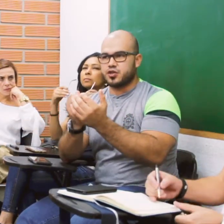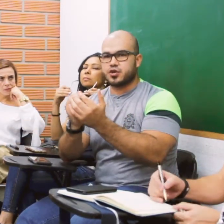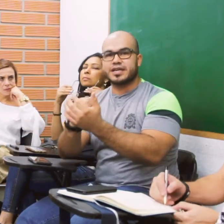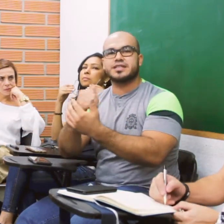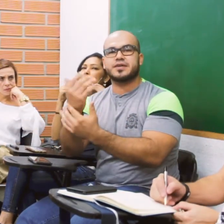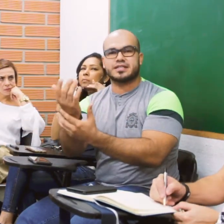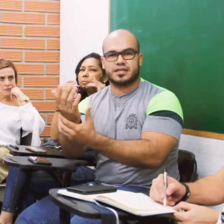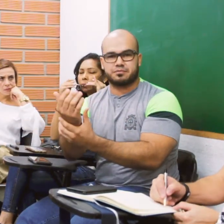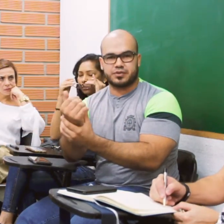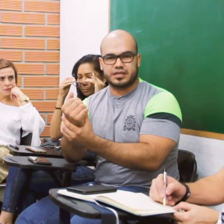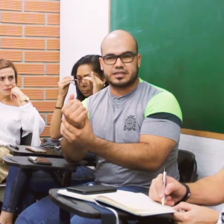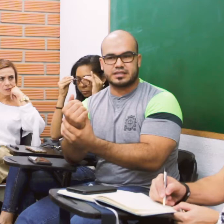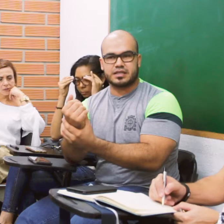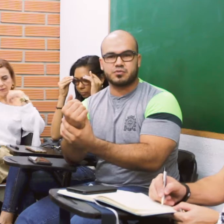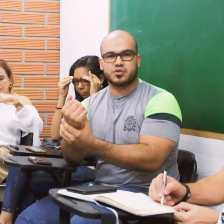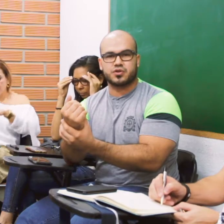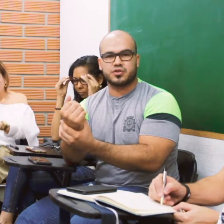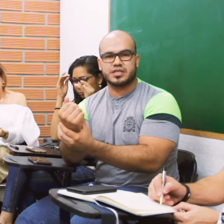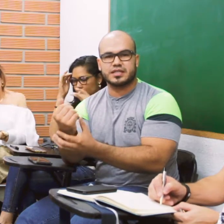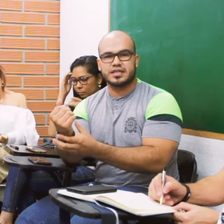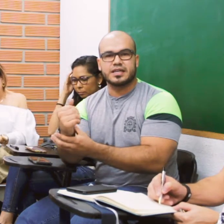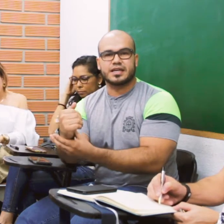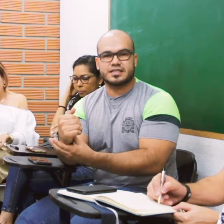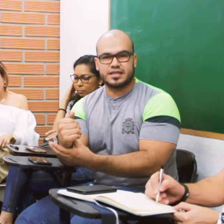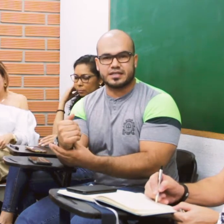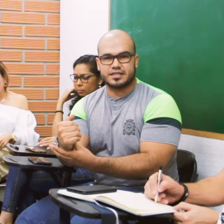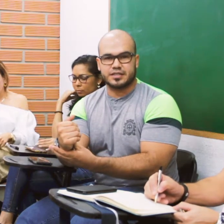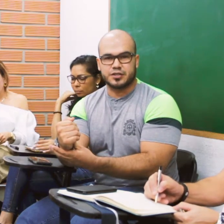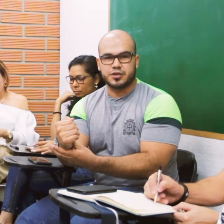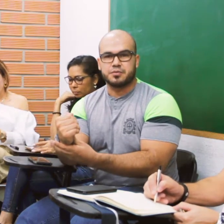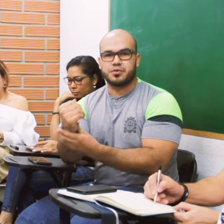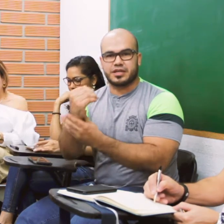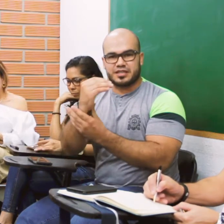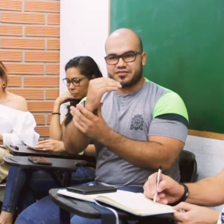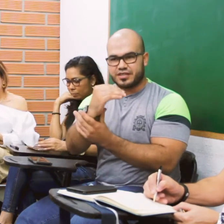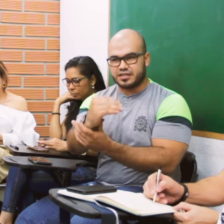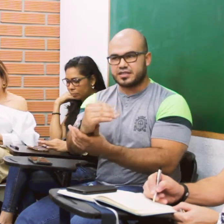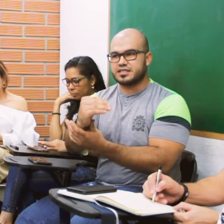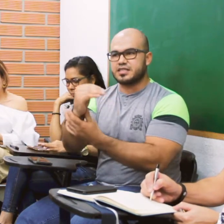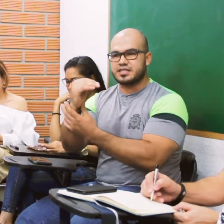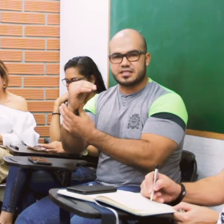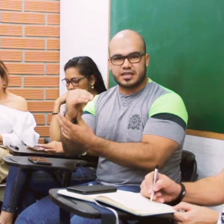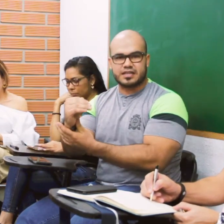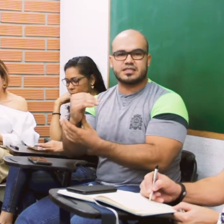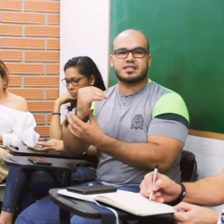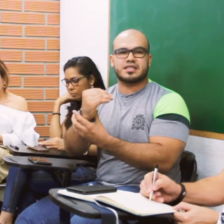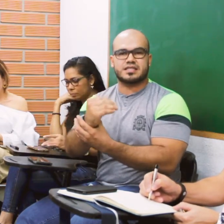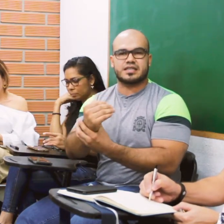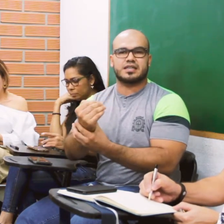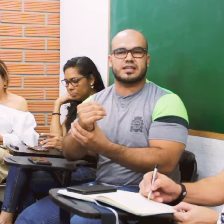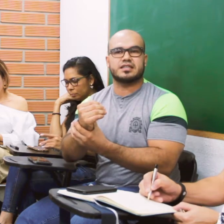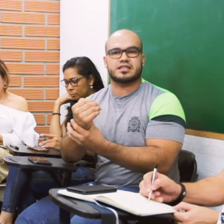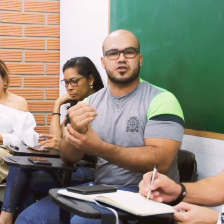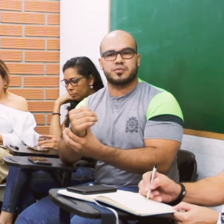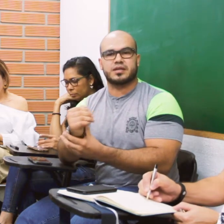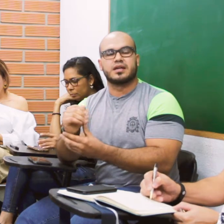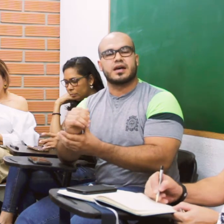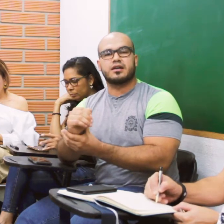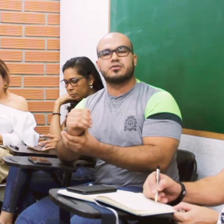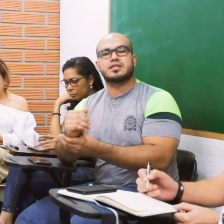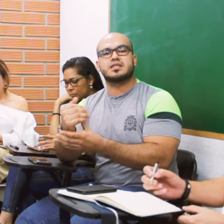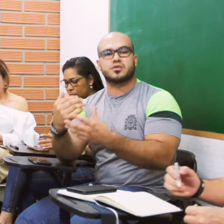sea, no qué se va a hacer, porque necesitamos conocer qué se hace, porque hay diferentes instancias que se encargan de